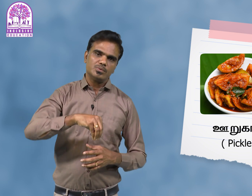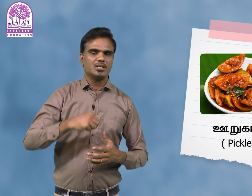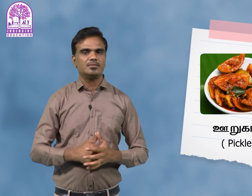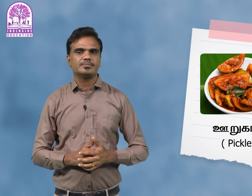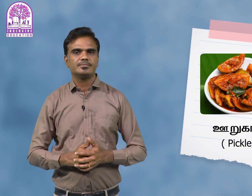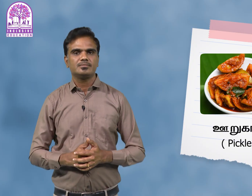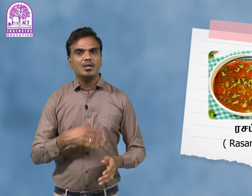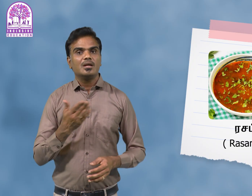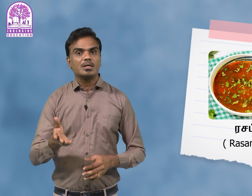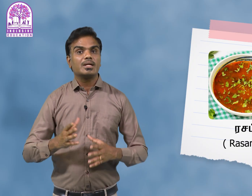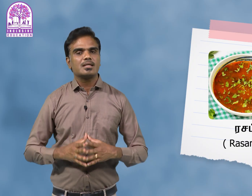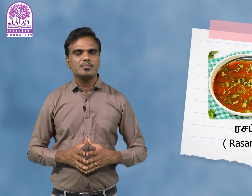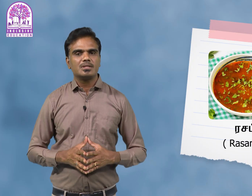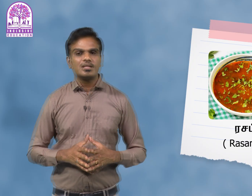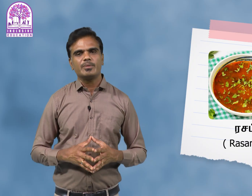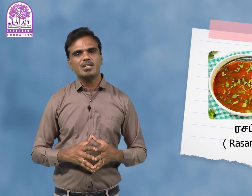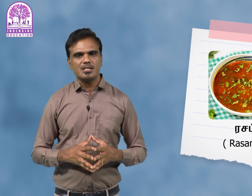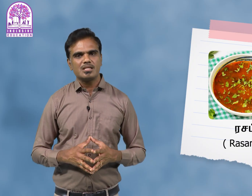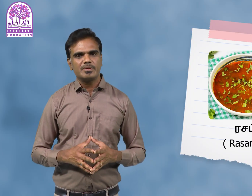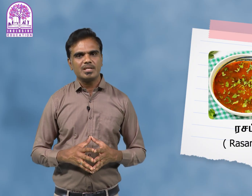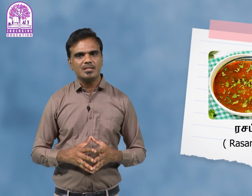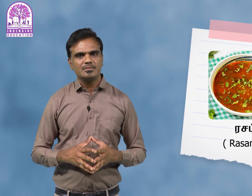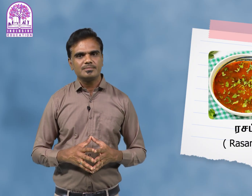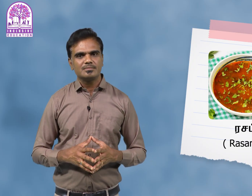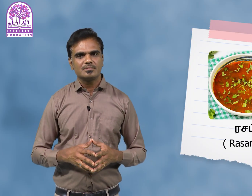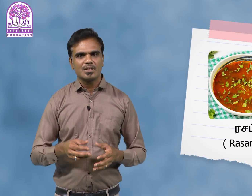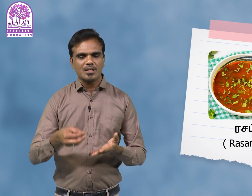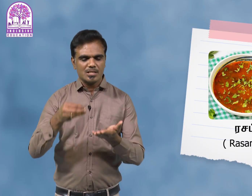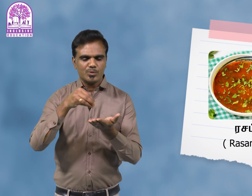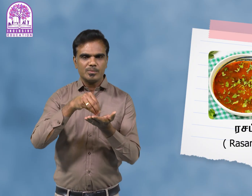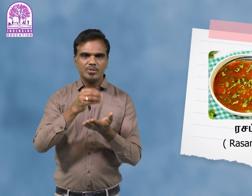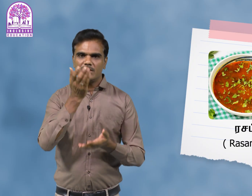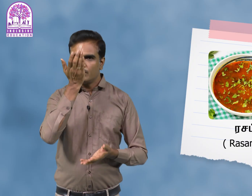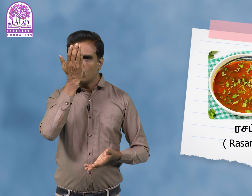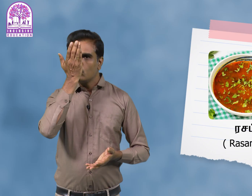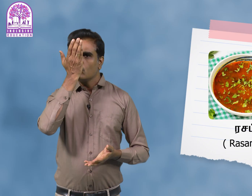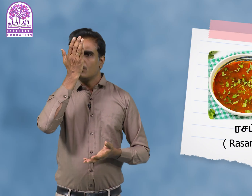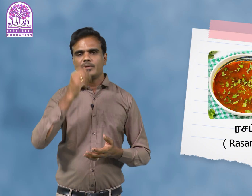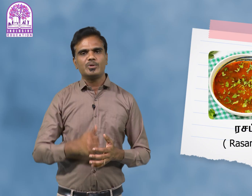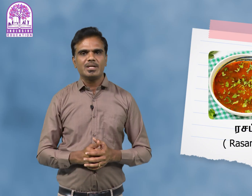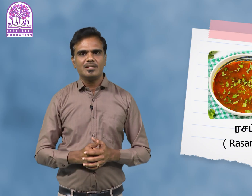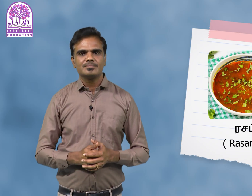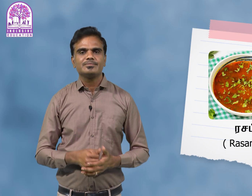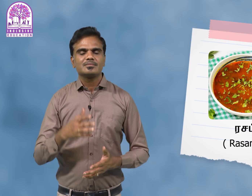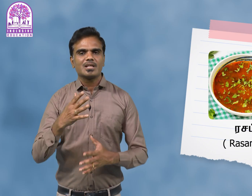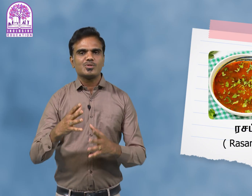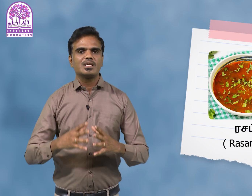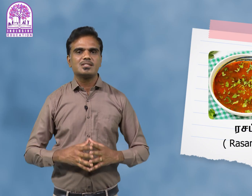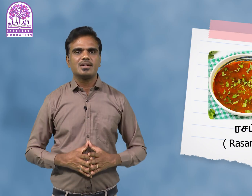ஊற்றிக்கலாம். இதுக்கப்புறம் ரசம் இருக்குது, எப்படி டேஸ்ட் பண்ணுவீங்க, கையில் கொஞ்சமாக ஊற்றி அப்படி குடிப்பீங்களா. ஸோ ரசத்துக்கான